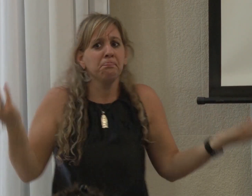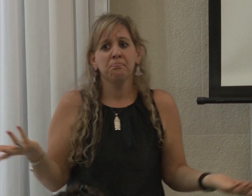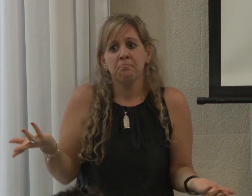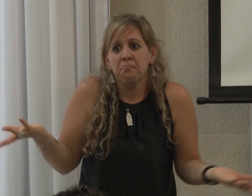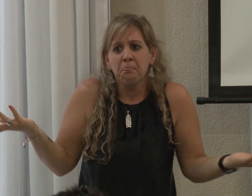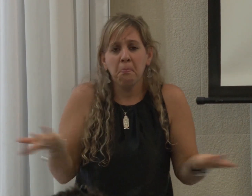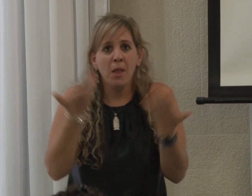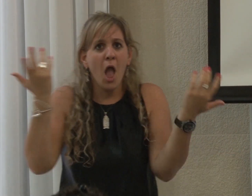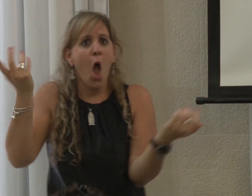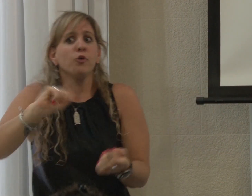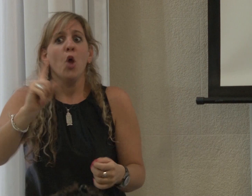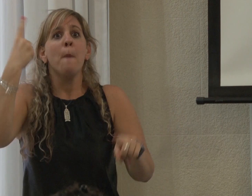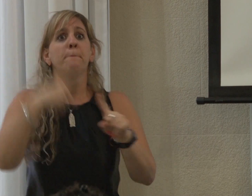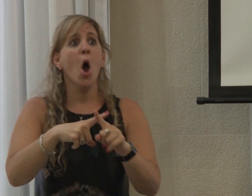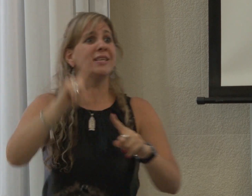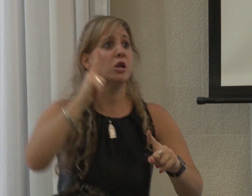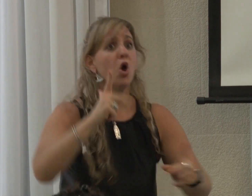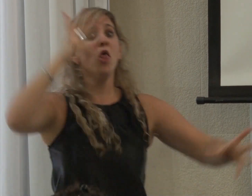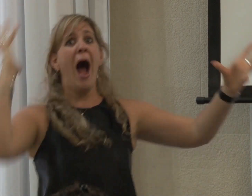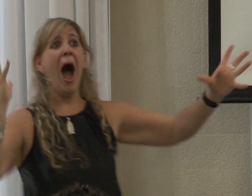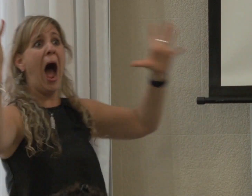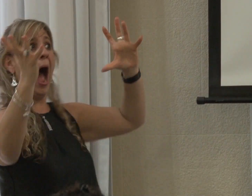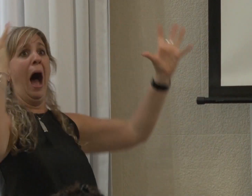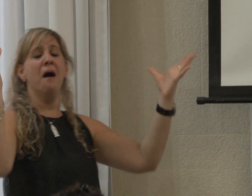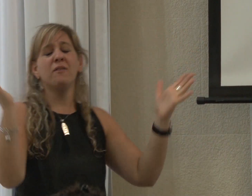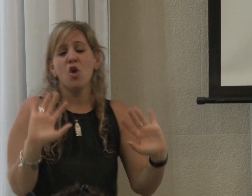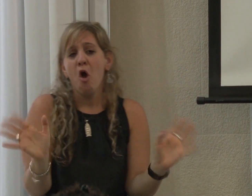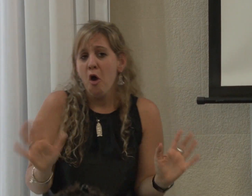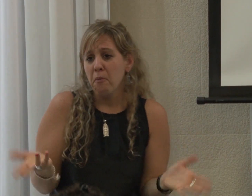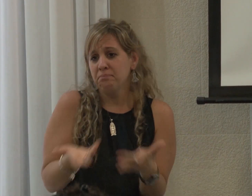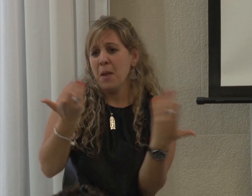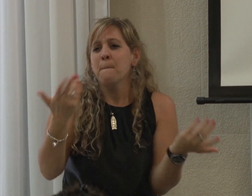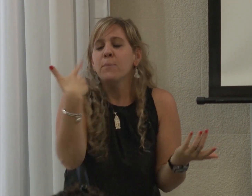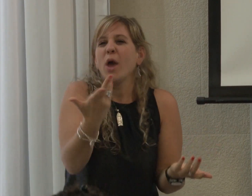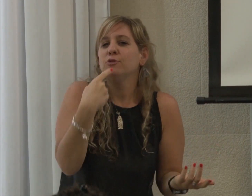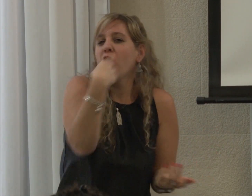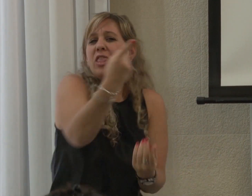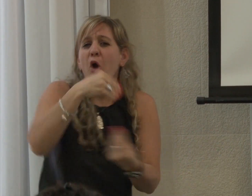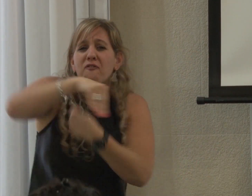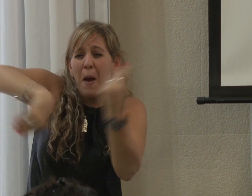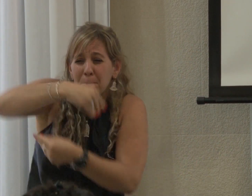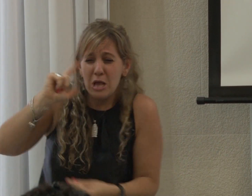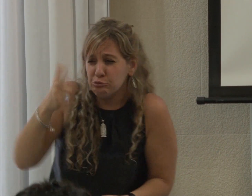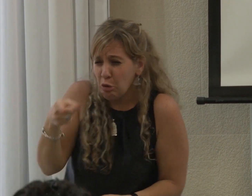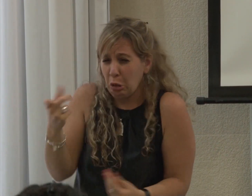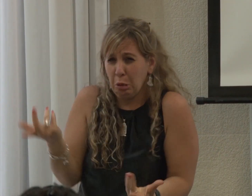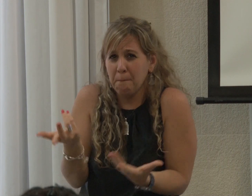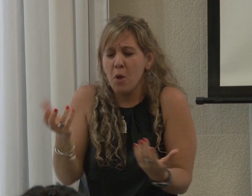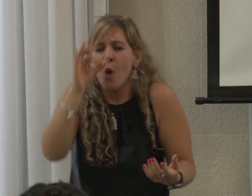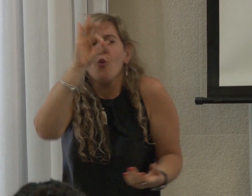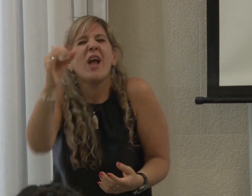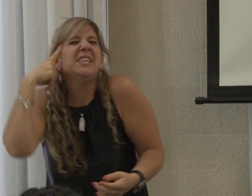y no pueden comunicarse, no han podido comunicarse. A ver, muchos docentes o personas se acercan y